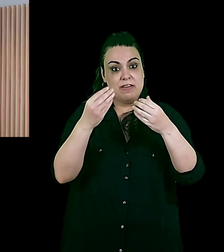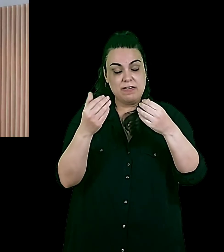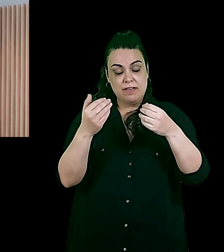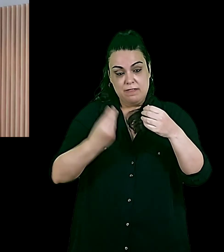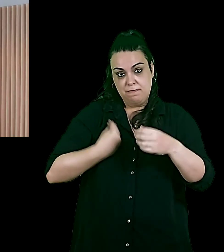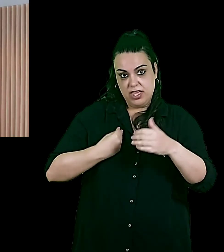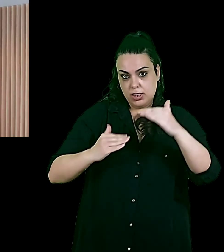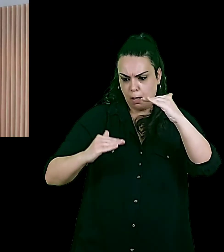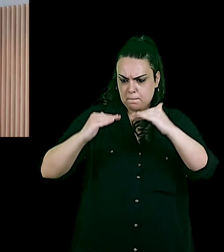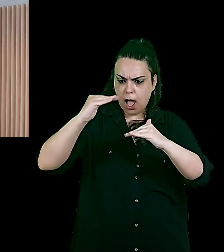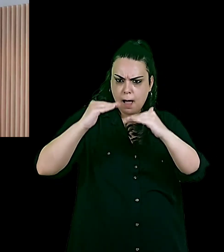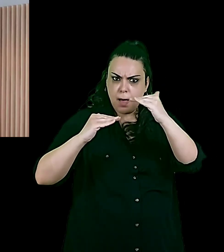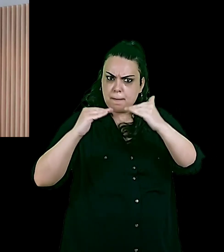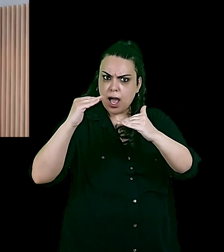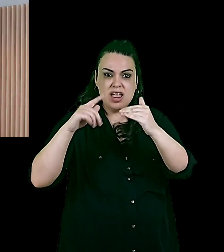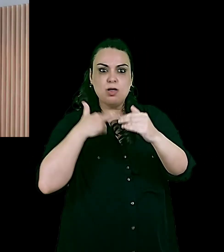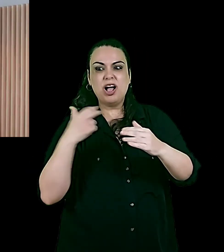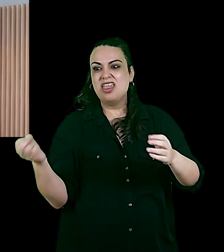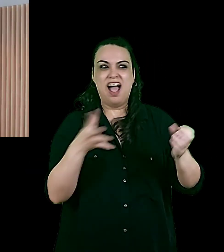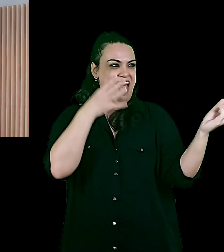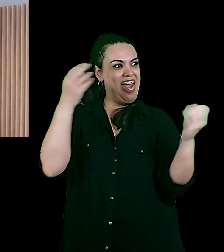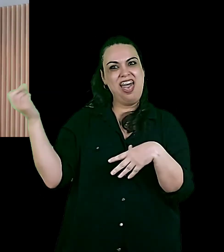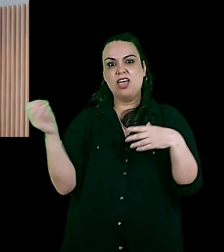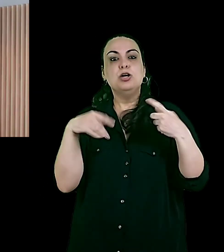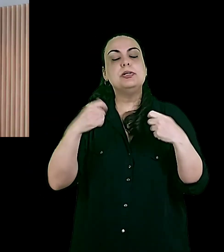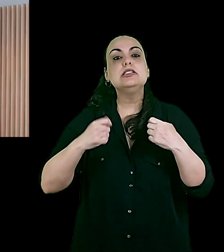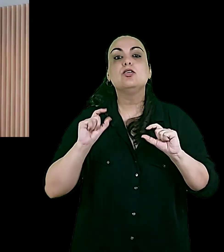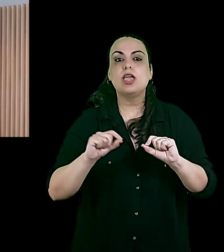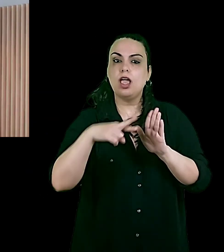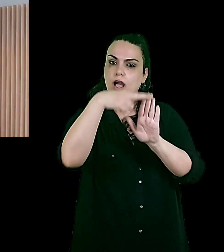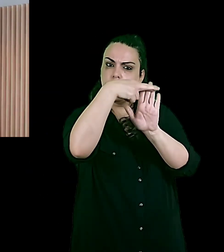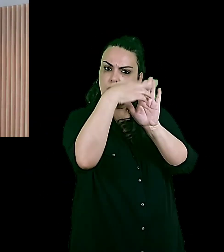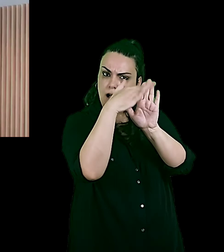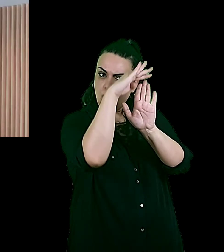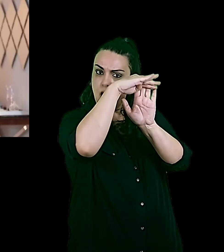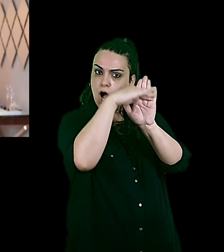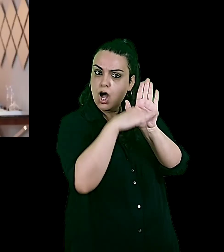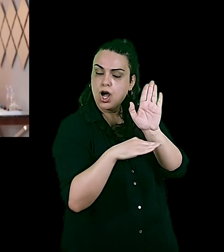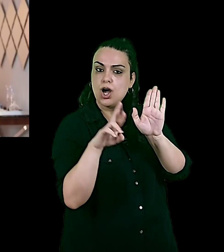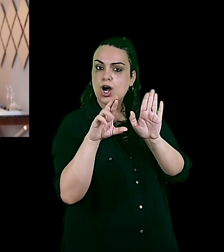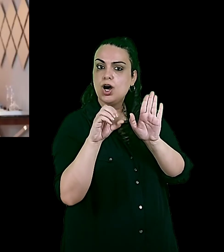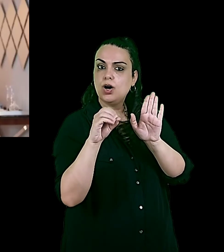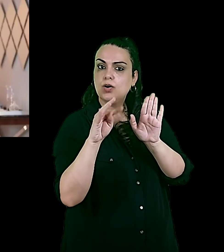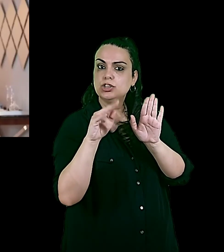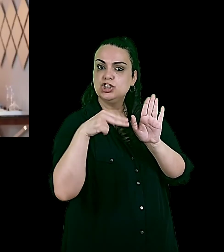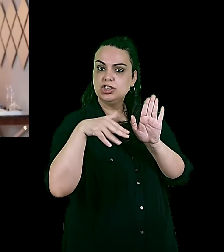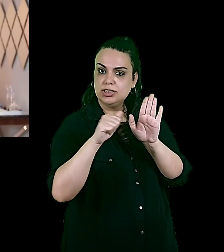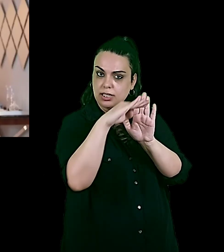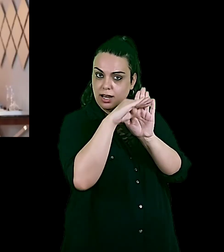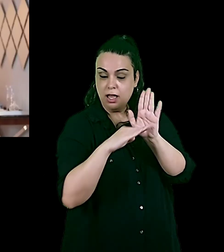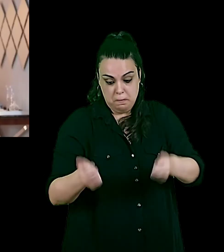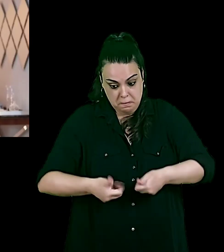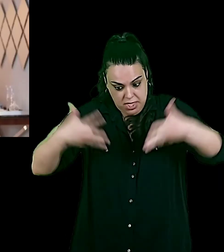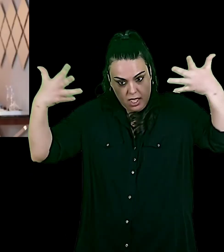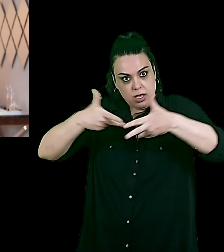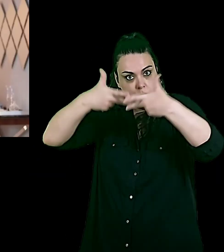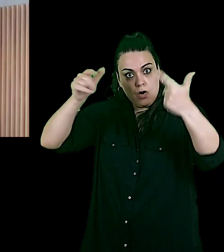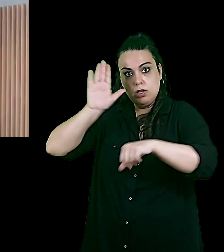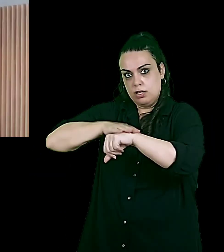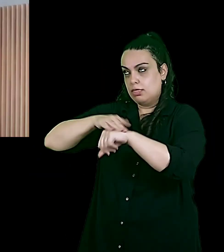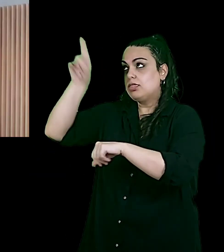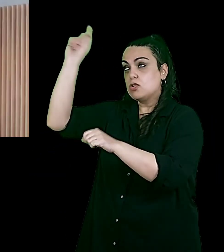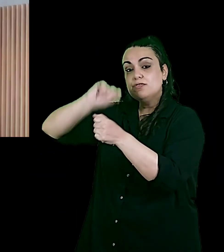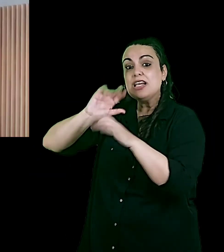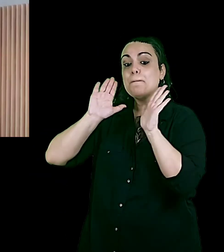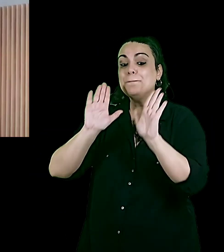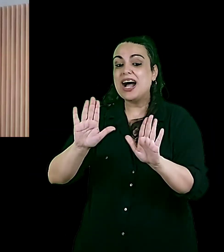vida equilibrada, ele não pode viver de novidade todo dia não, ele precisa estabelecer uma rotina. É o que eu sempre digo, sobrenatural quem faz é Deus.